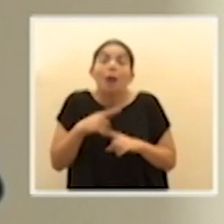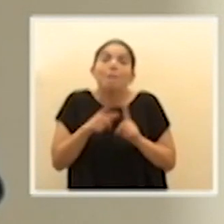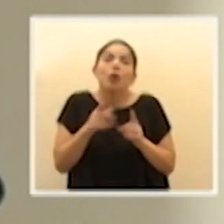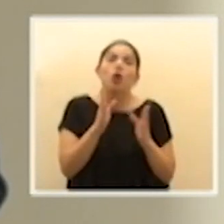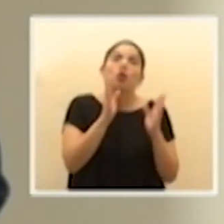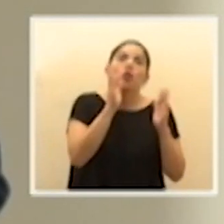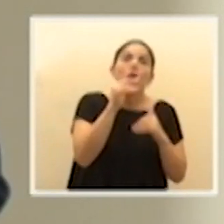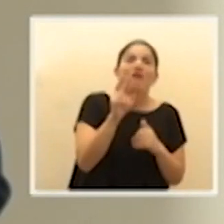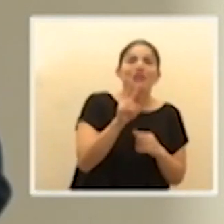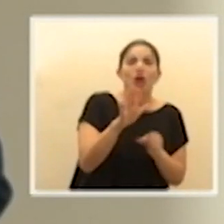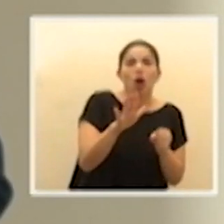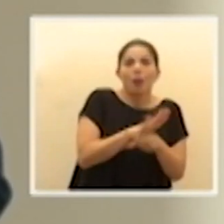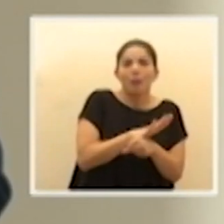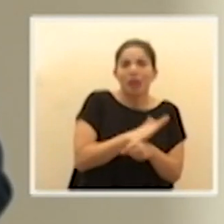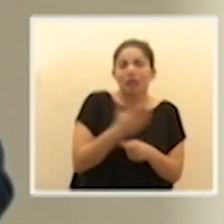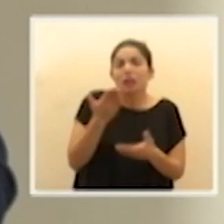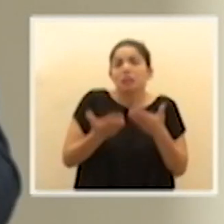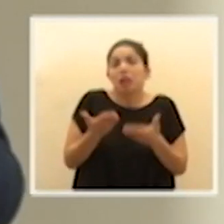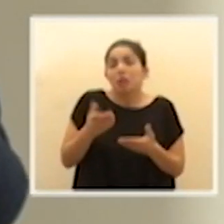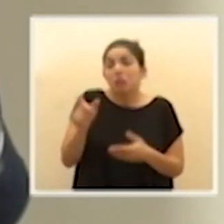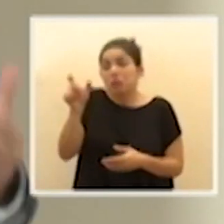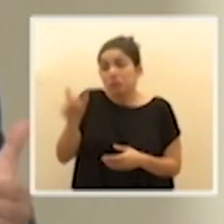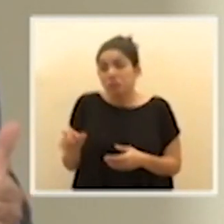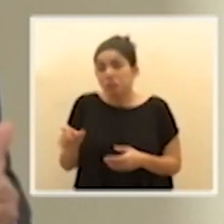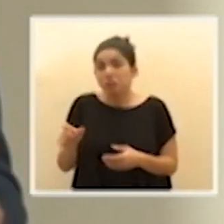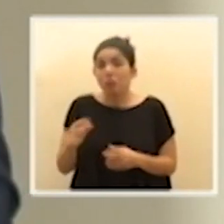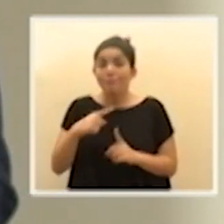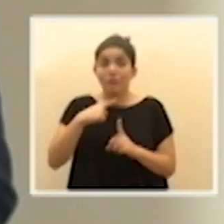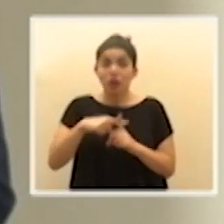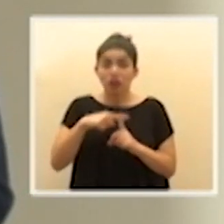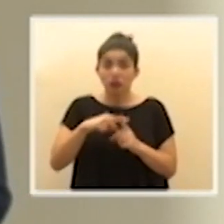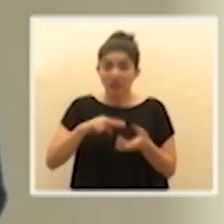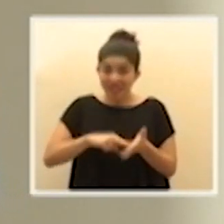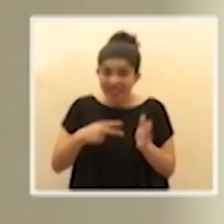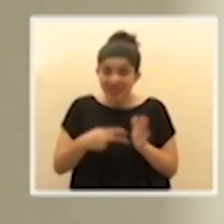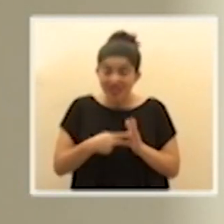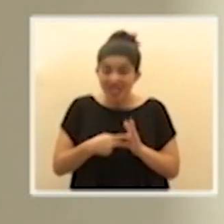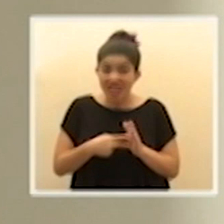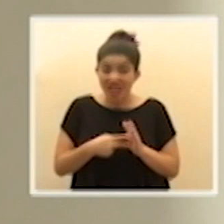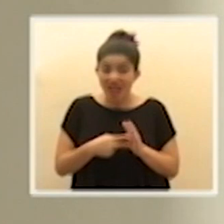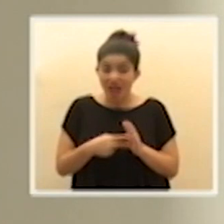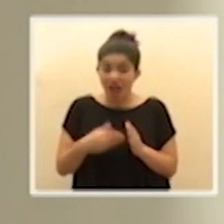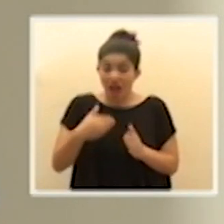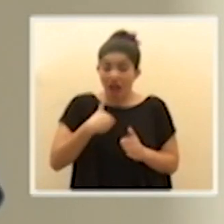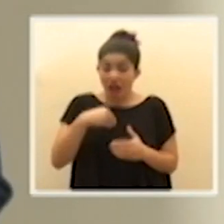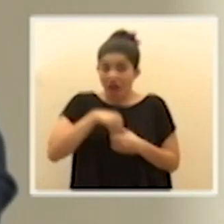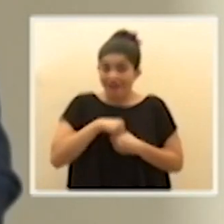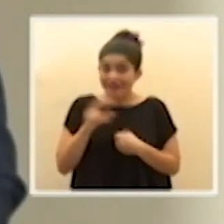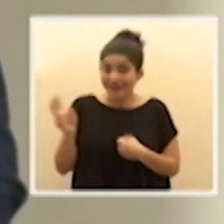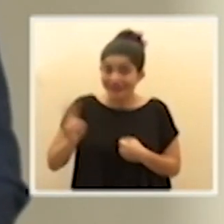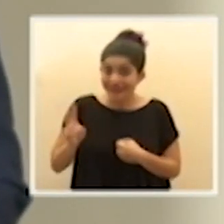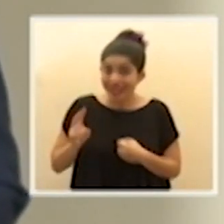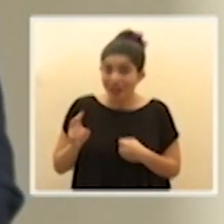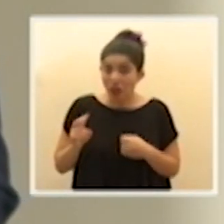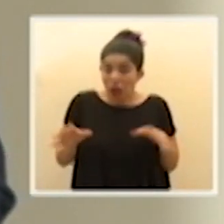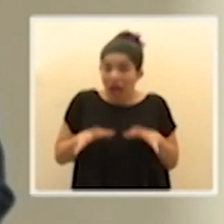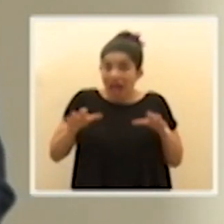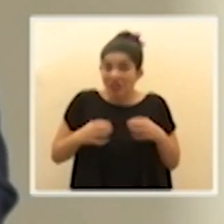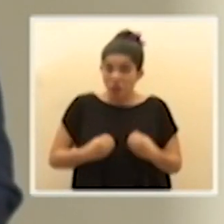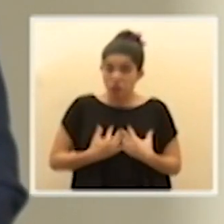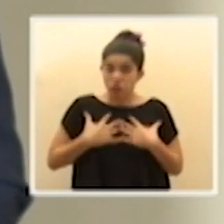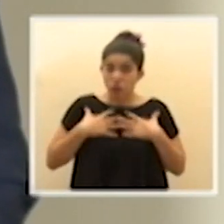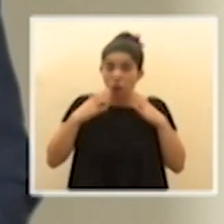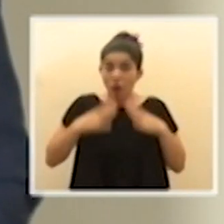virus completo. O sea, que no necesariamente por ser positivo significa que tienen un virus activo en